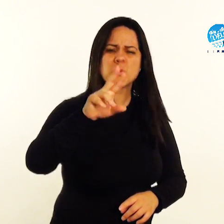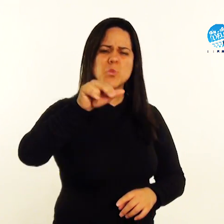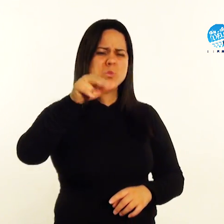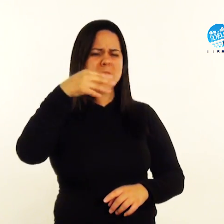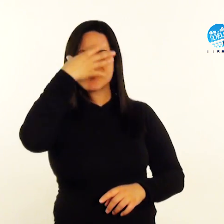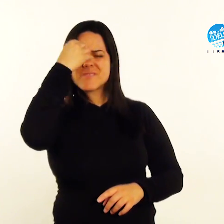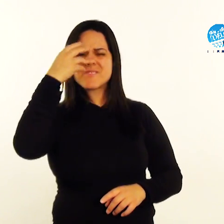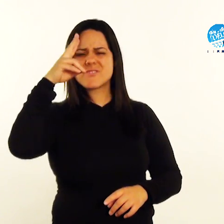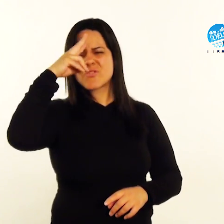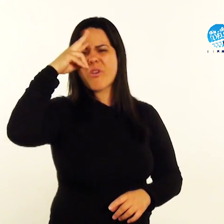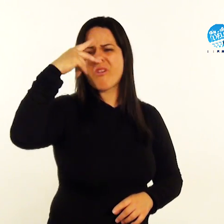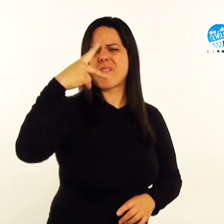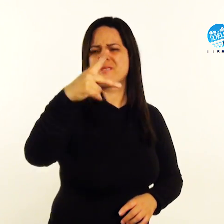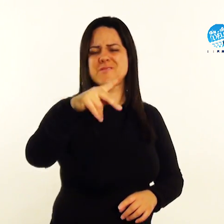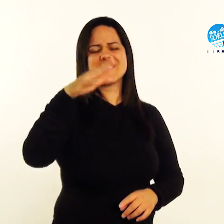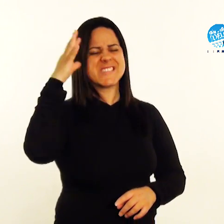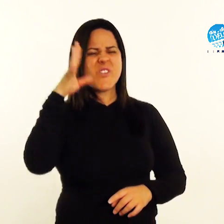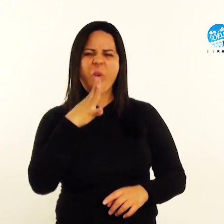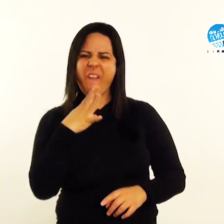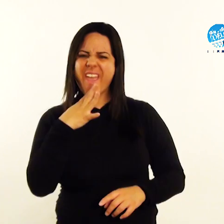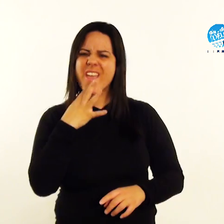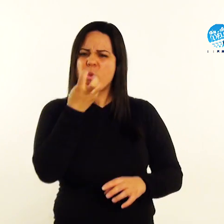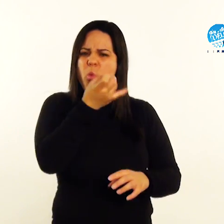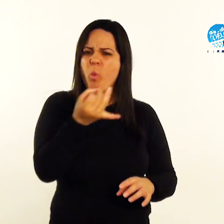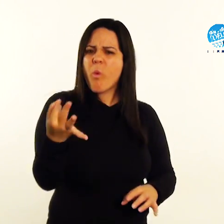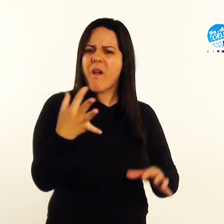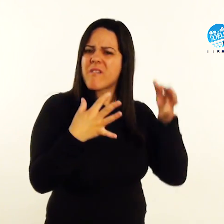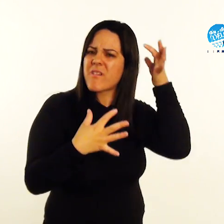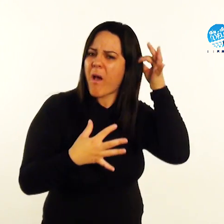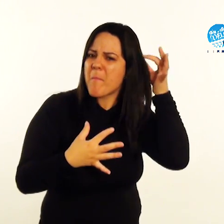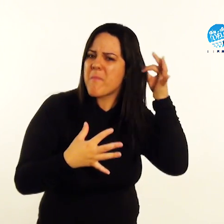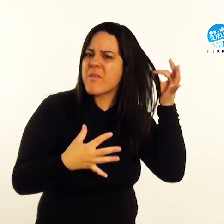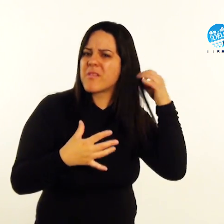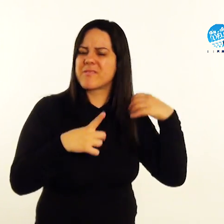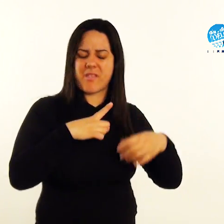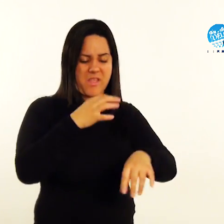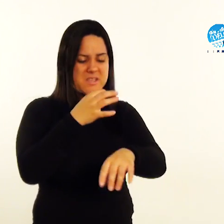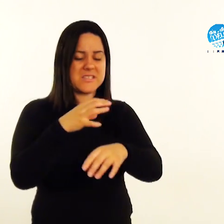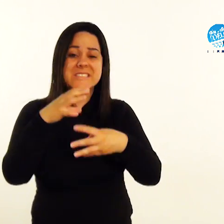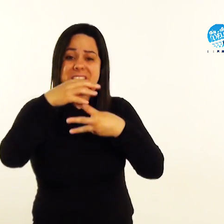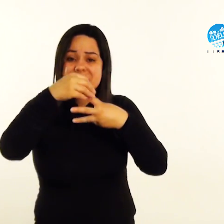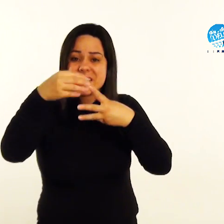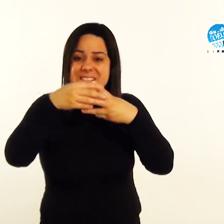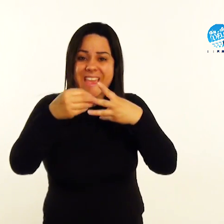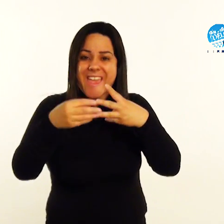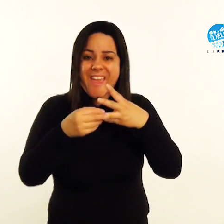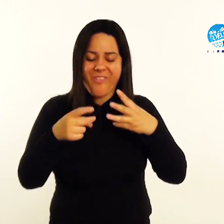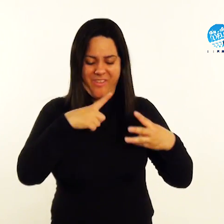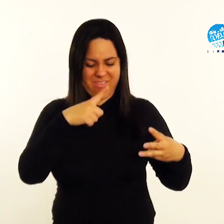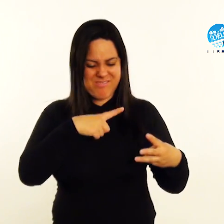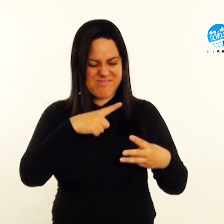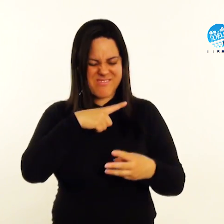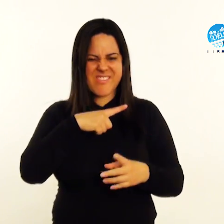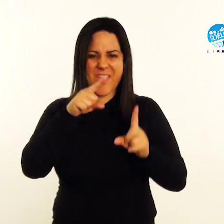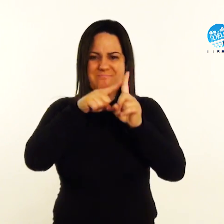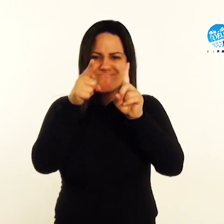sabe quantos fios de cabelo a gente tem na cabeça, que quando cada célula estava sendo multiplicada no ventre da mamãe, Ele